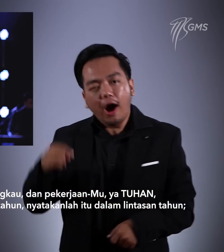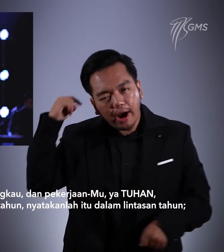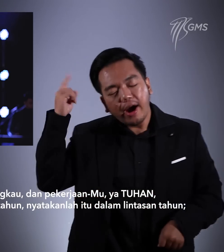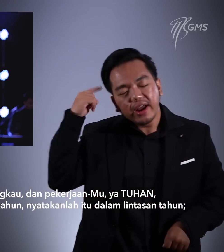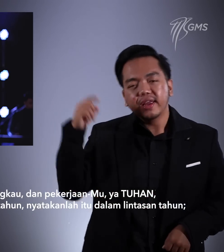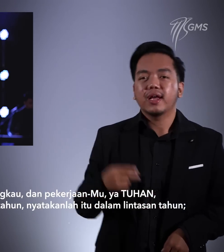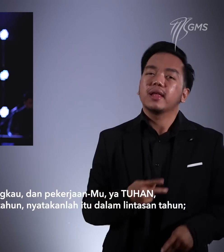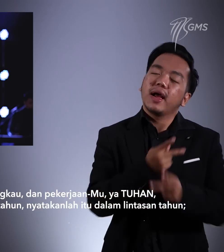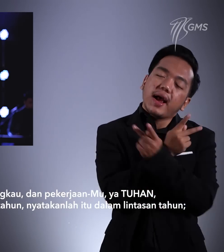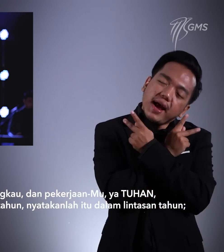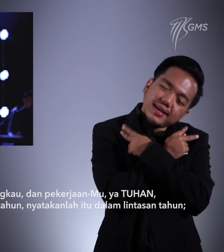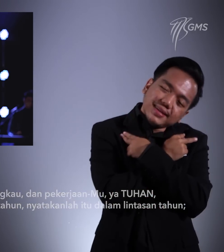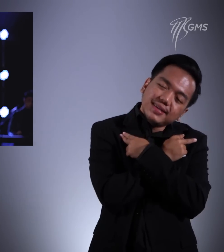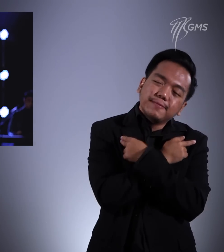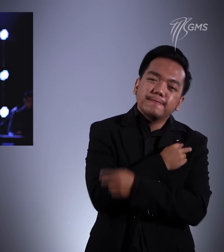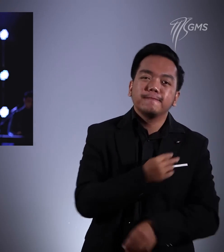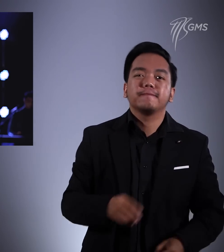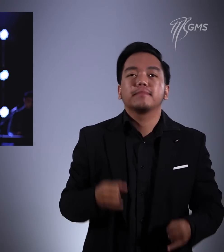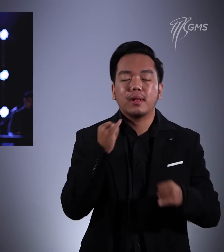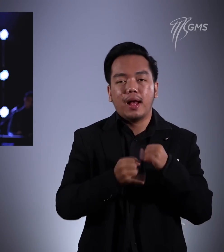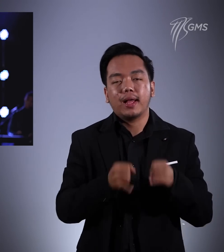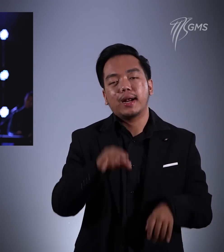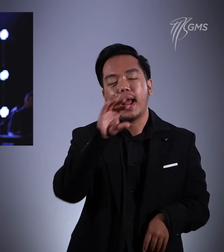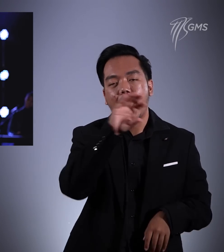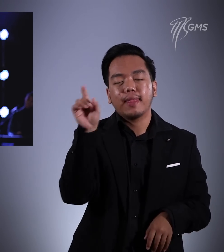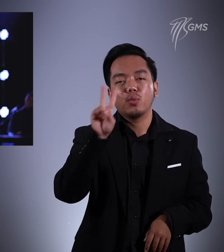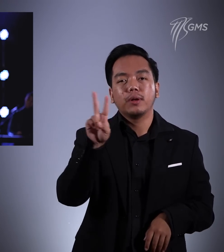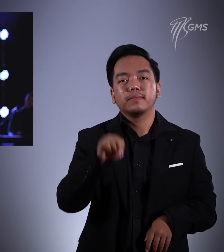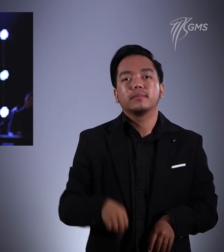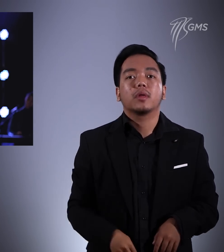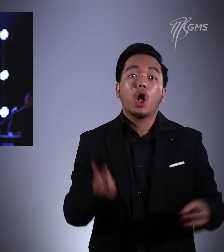kalimat di ayat 2. Sekalipun ya,